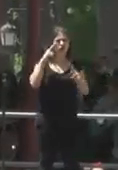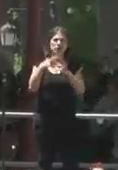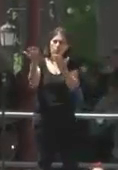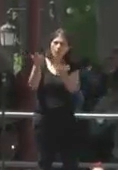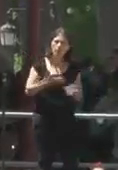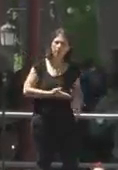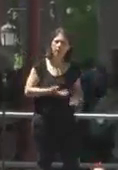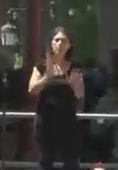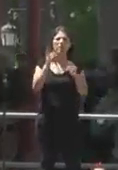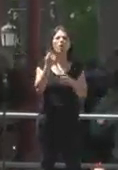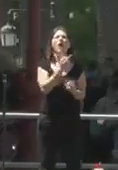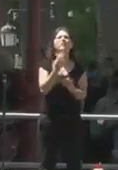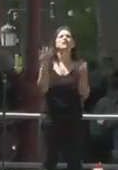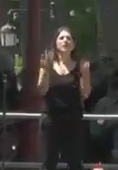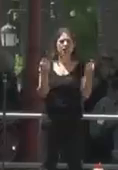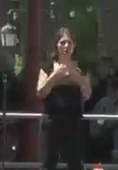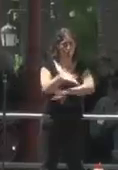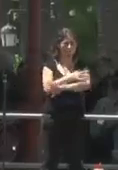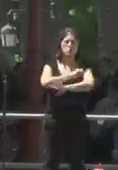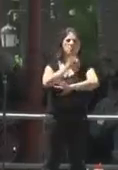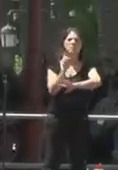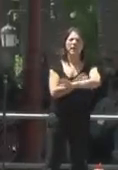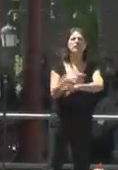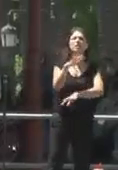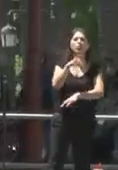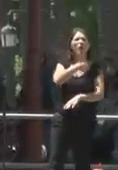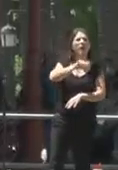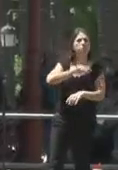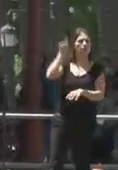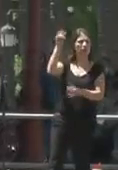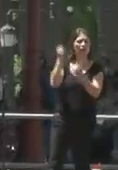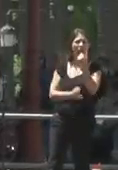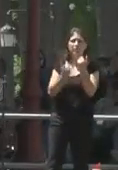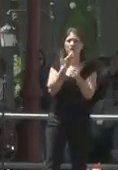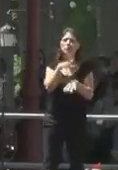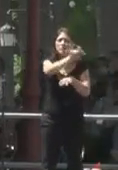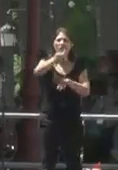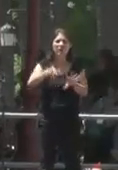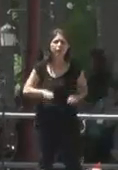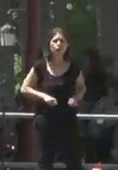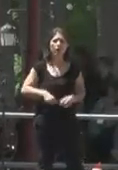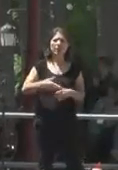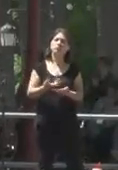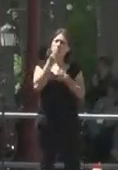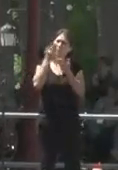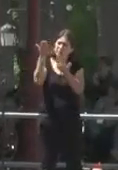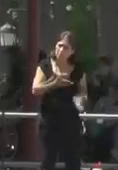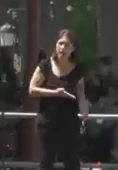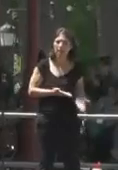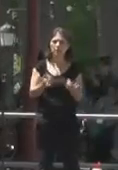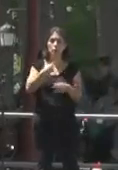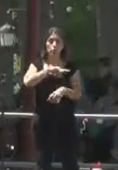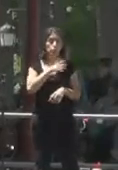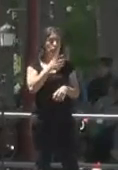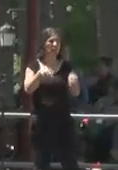pero necesitamos un goberno valiente no Estado español que lles dé entrada a esos refuxiados e esas refuxiadas, como os